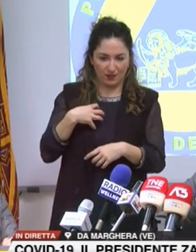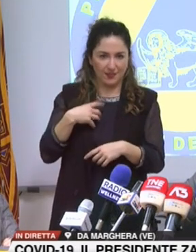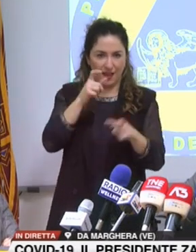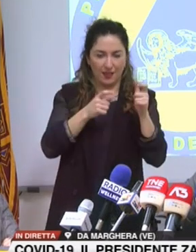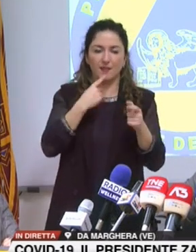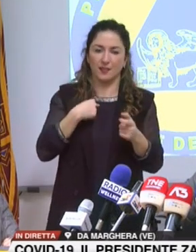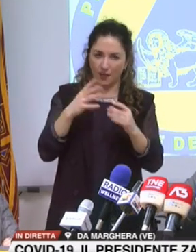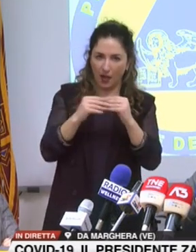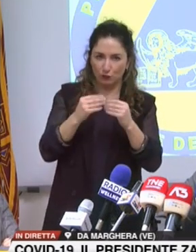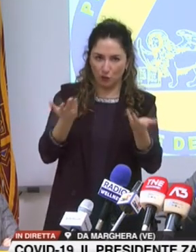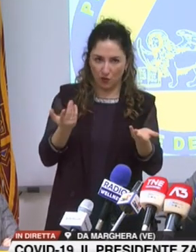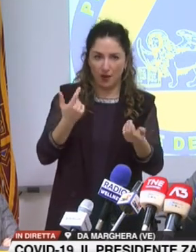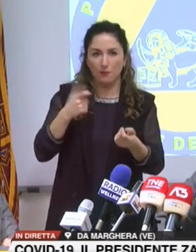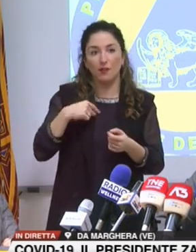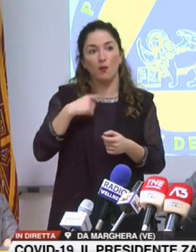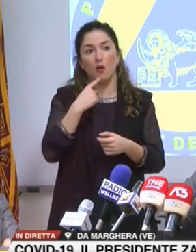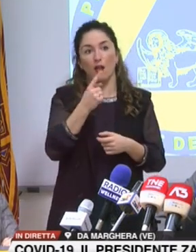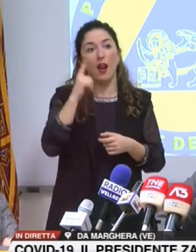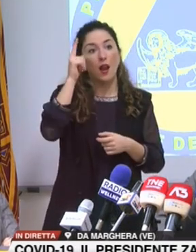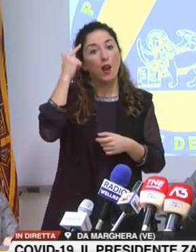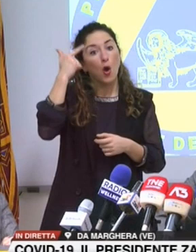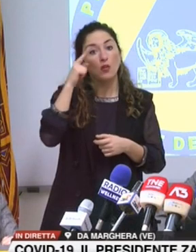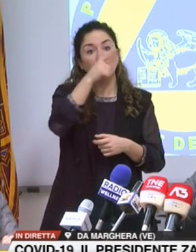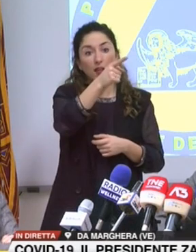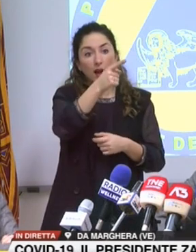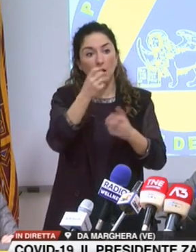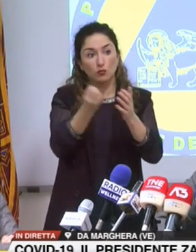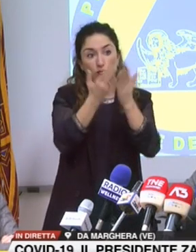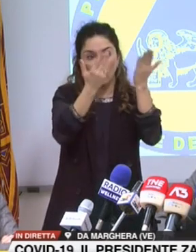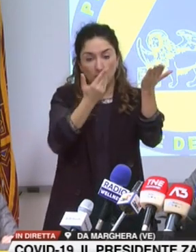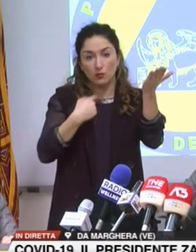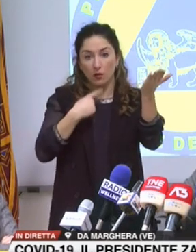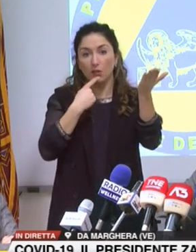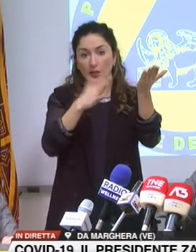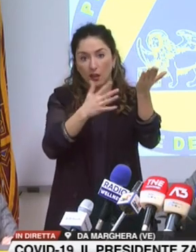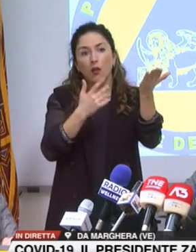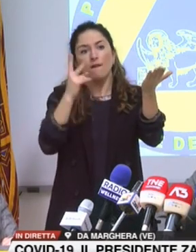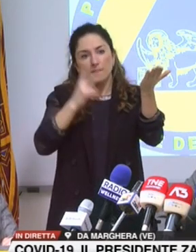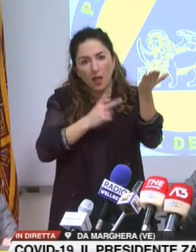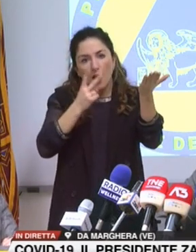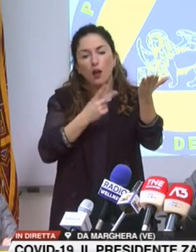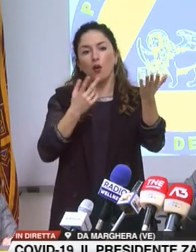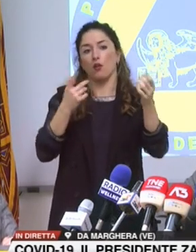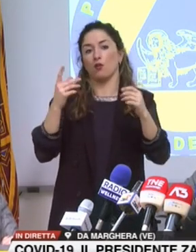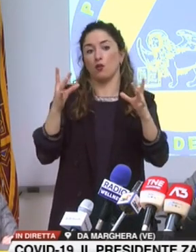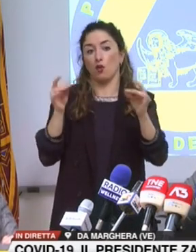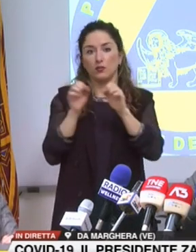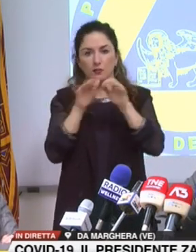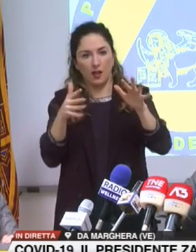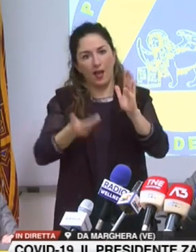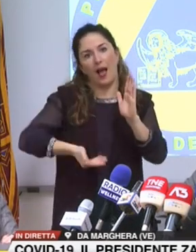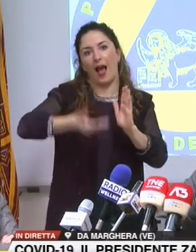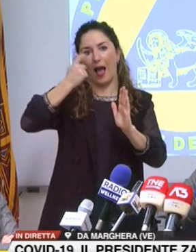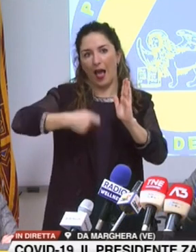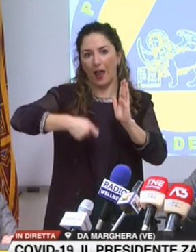stava accadendo a Londra e i primi report scientifici, ne viene fuori chiaramente che l'alta contagiosità è chiara. In Veneto è arrivata?